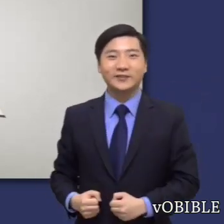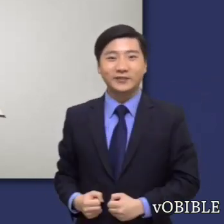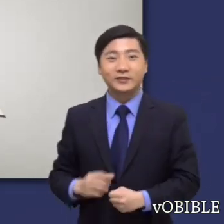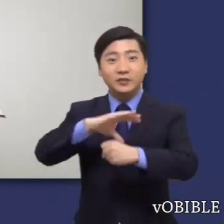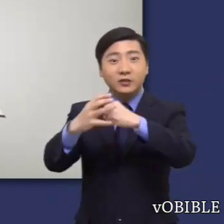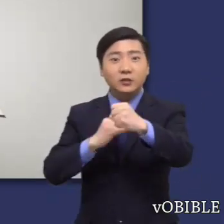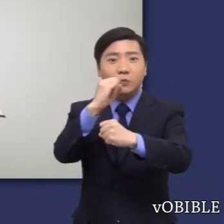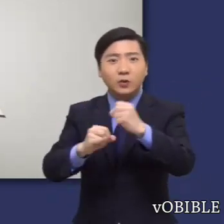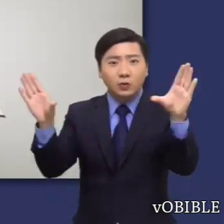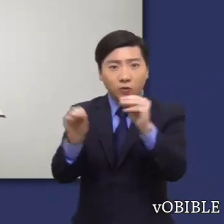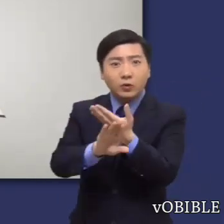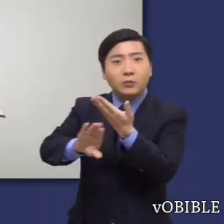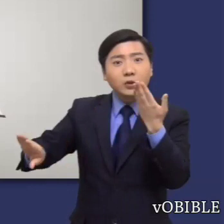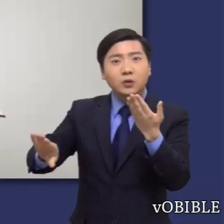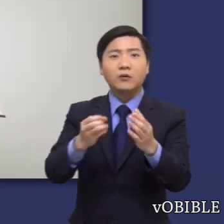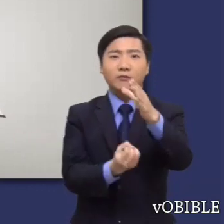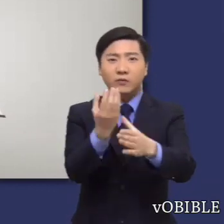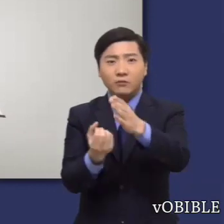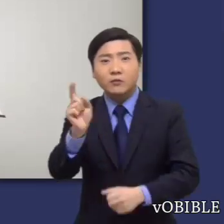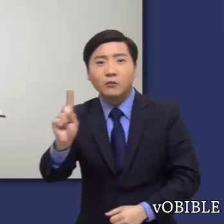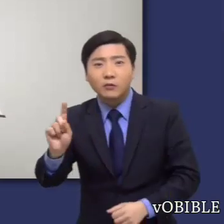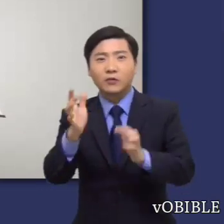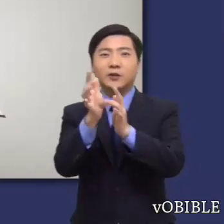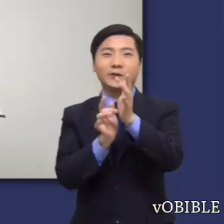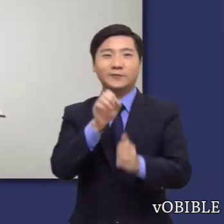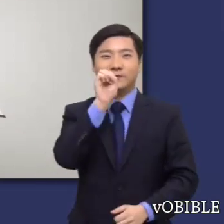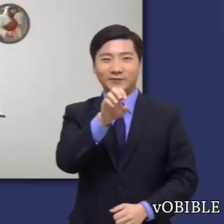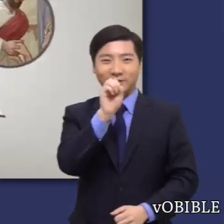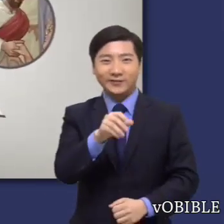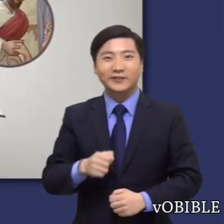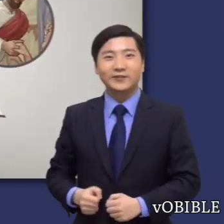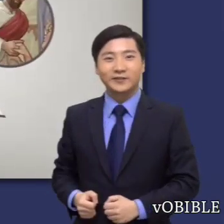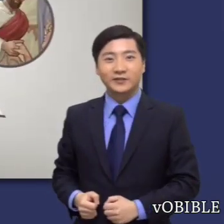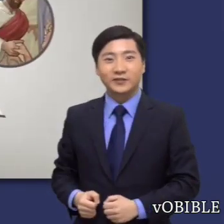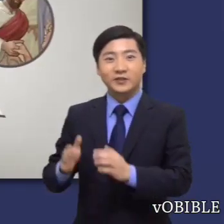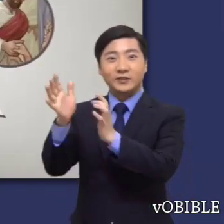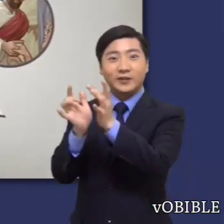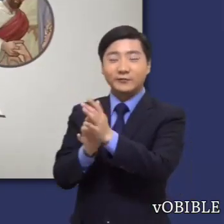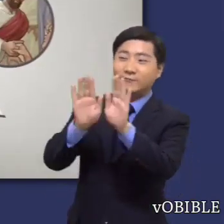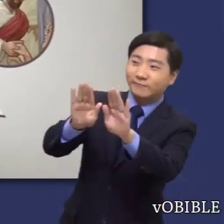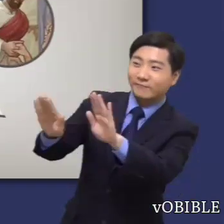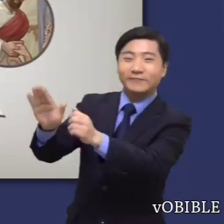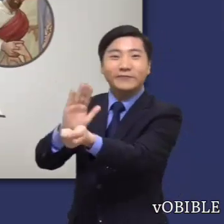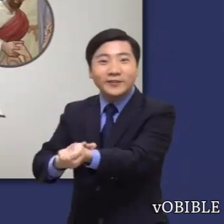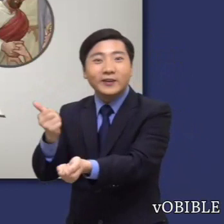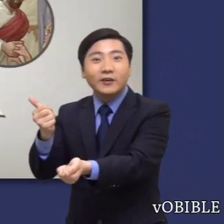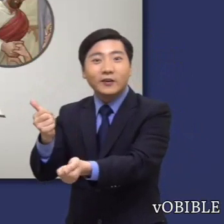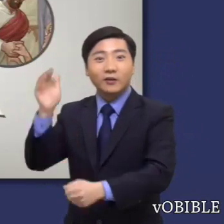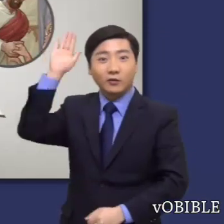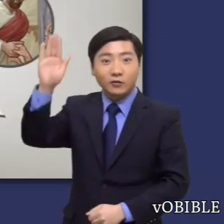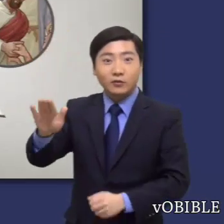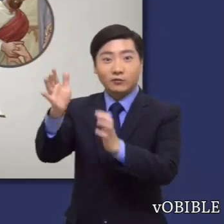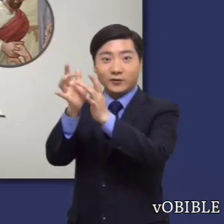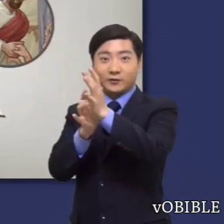息。耶稣预告在最后的日子会发生什么事。从耶稣施行的奇迹，我们可以